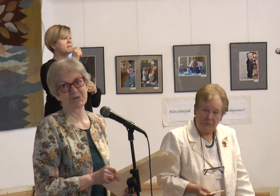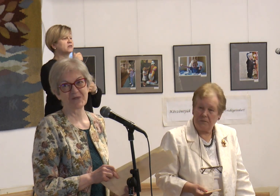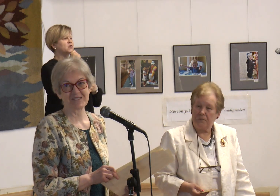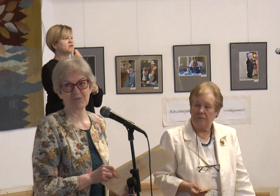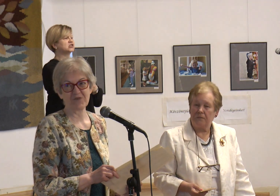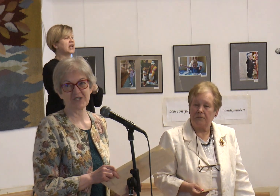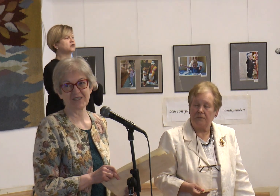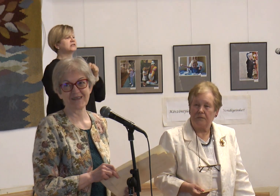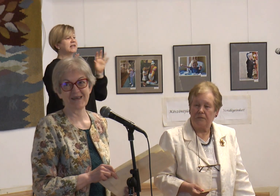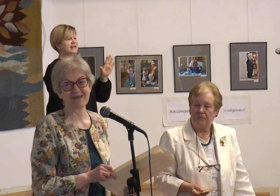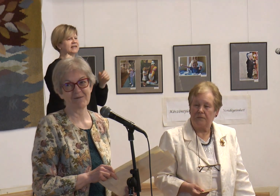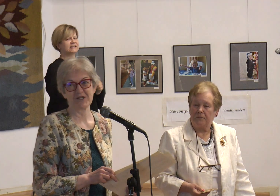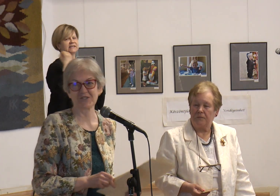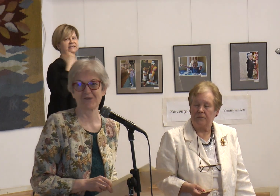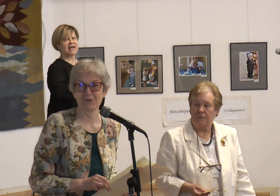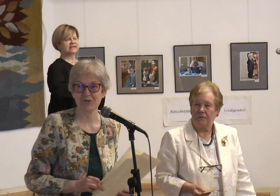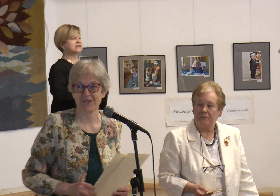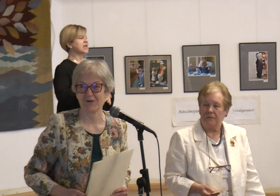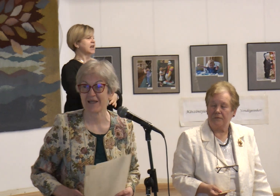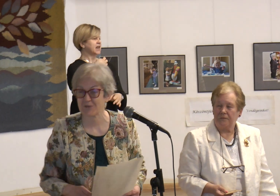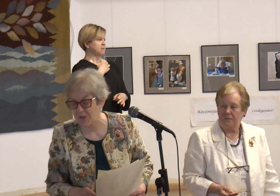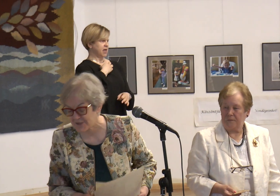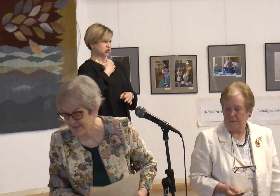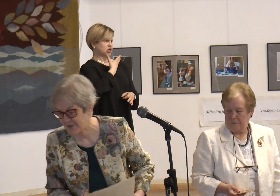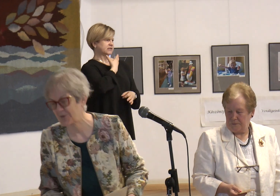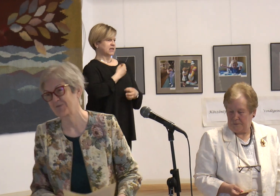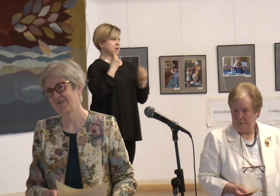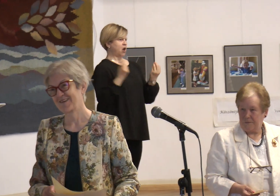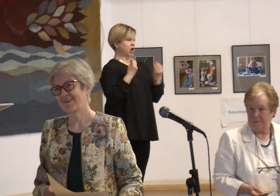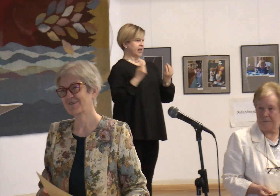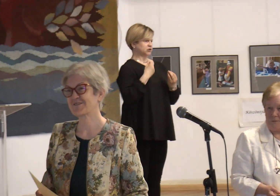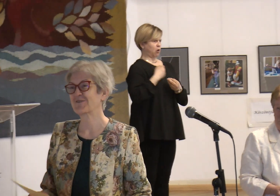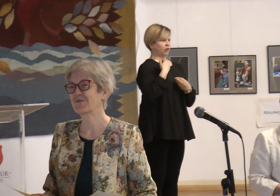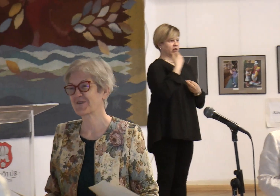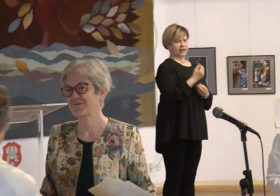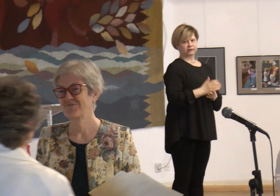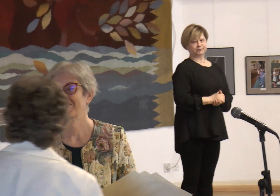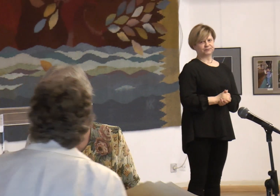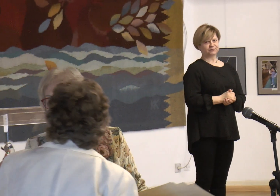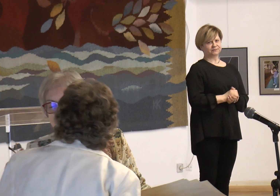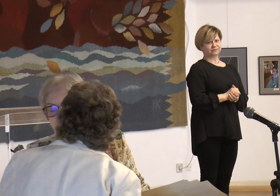század költői című versét ilyen nemes, rangos előadásba adtad elő.